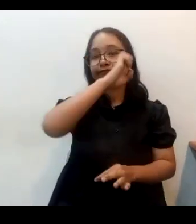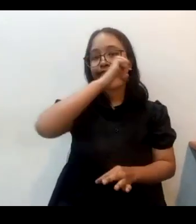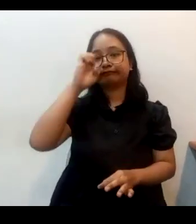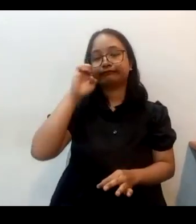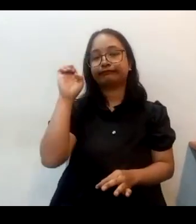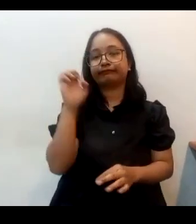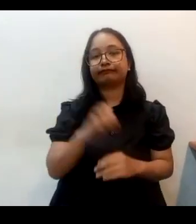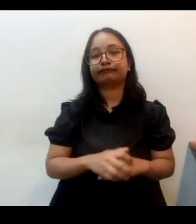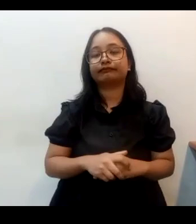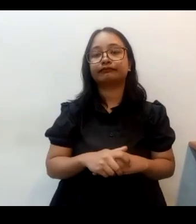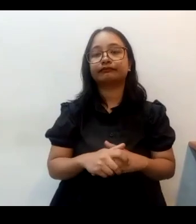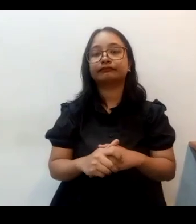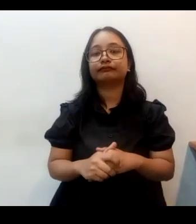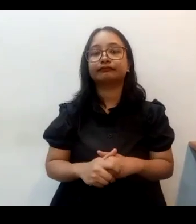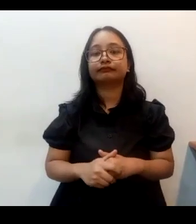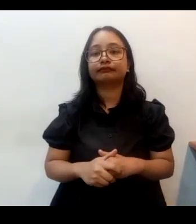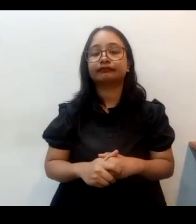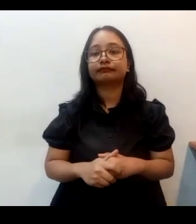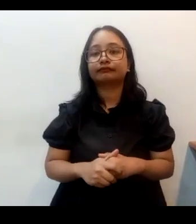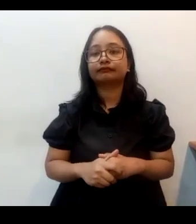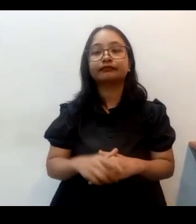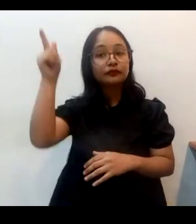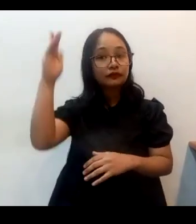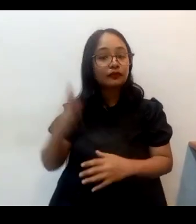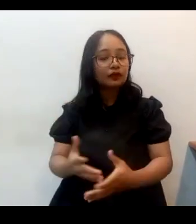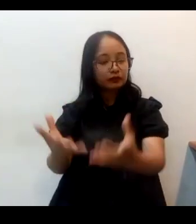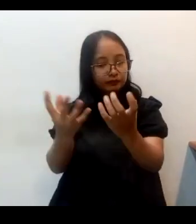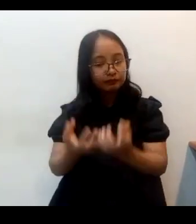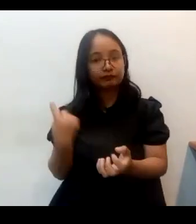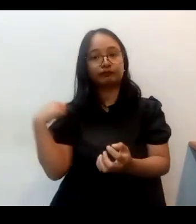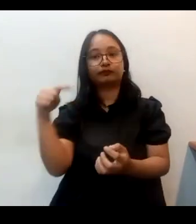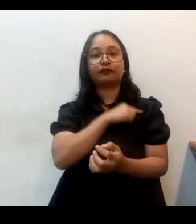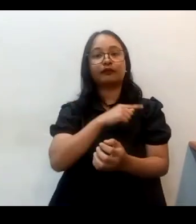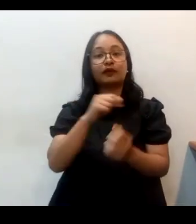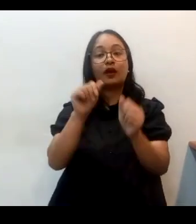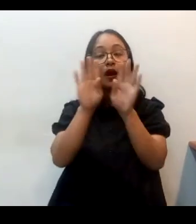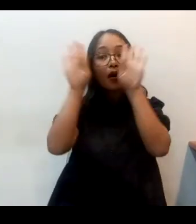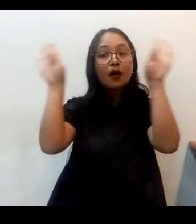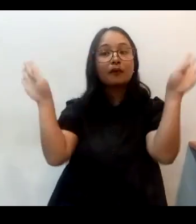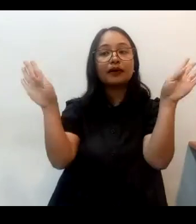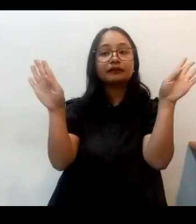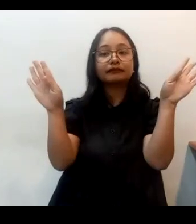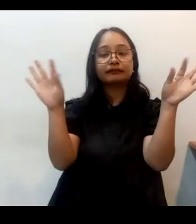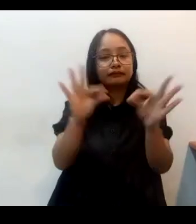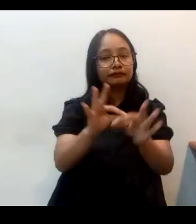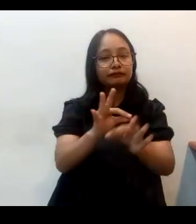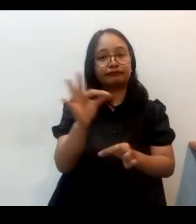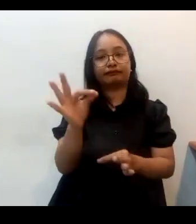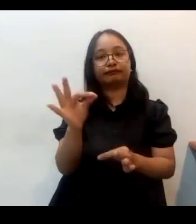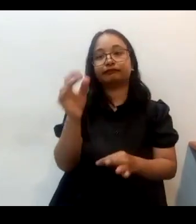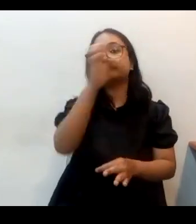pong spiritual na mata. So, God really wants us to open widely our spiritual eyes and